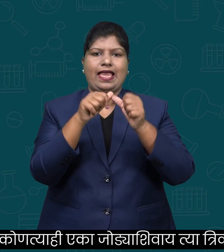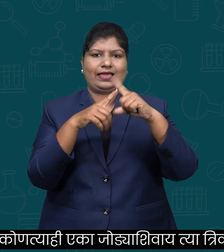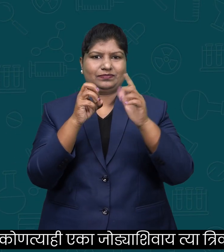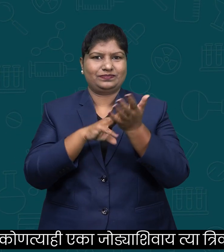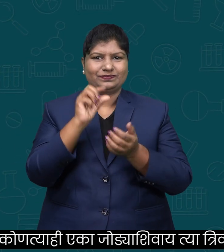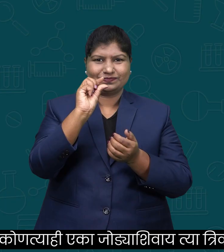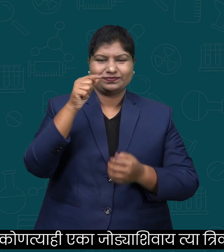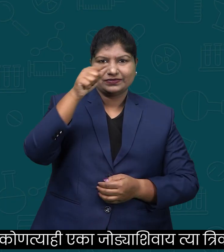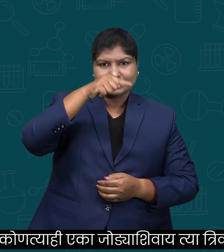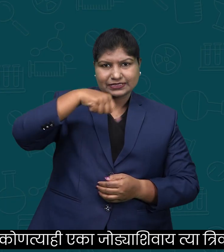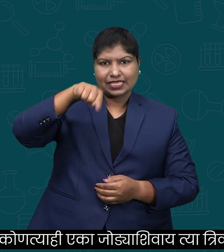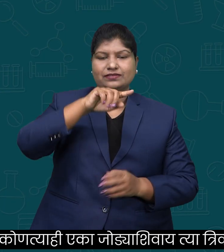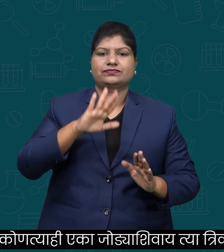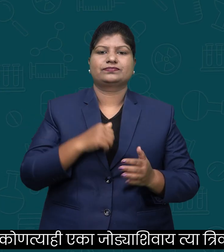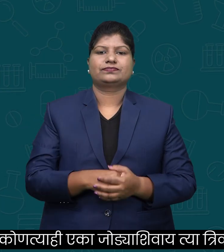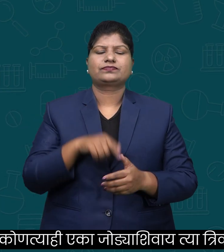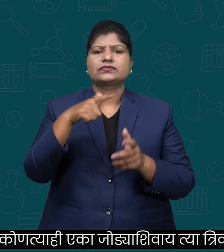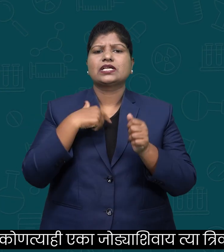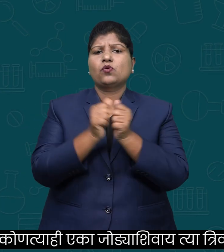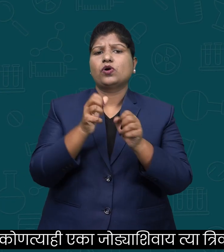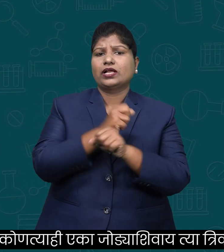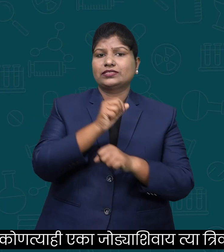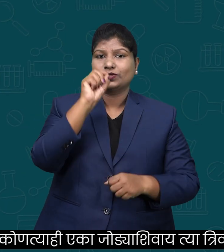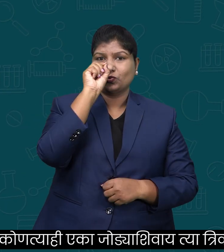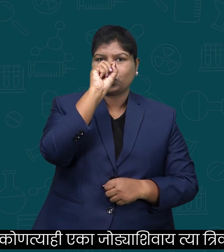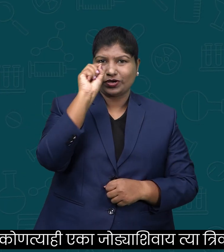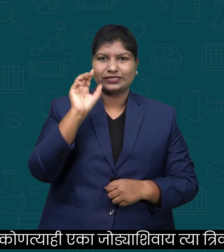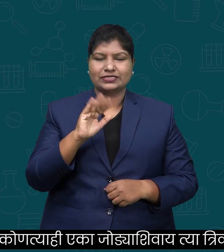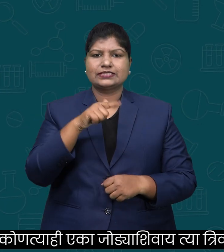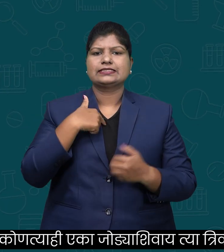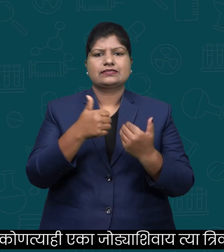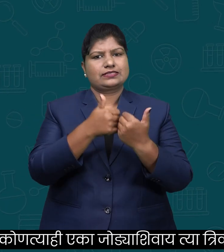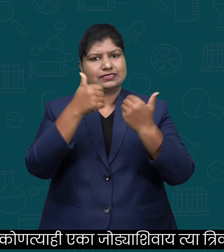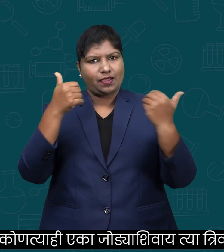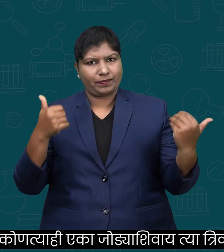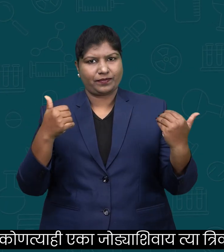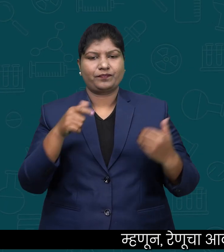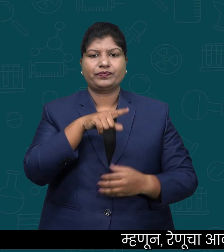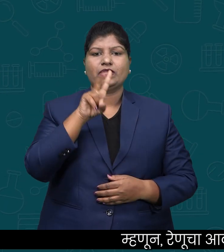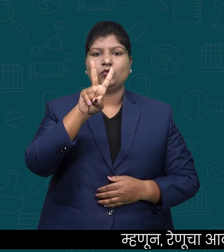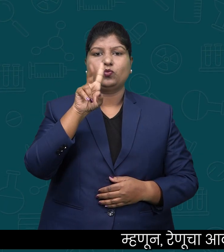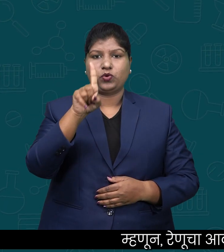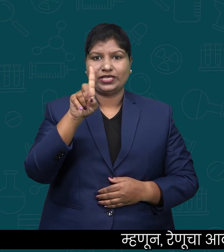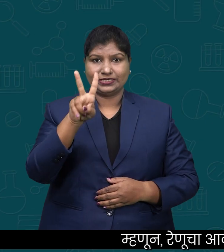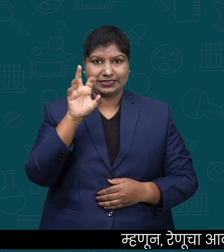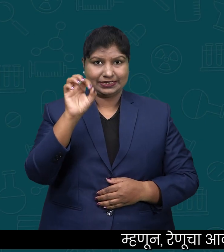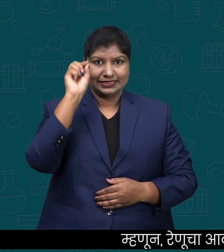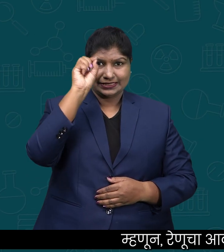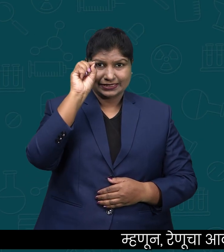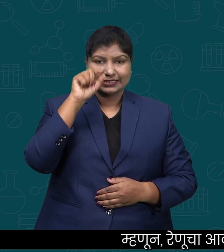कोणत्याही एका जोड्याशिवाय त्या त्रिकोणाच्या 3 कोपऱ्यात 120 अंशने विभक्त होतात, म्हणून रेणूचा आकार त्रिकोणीय